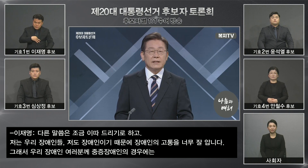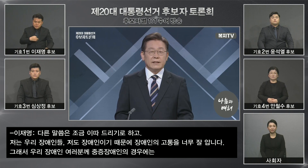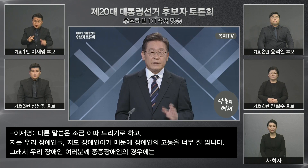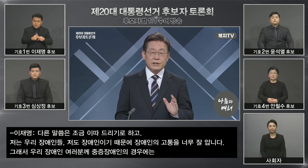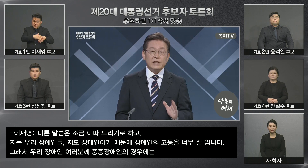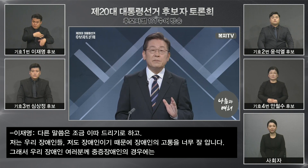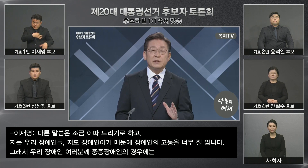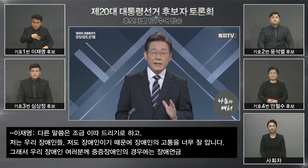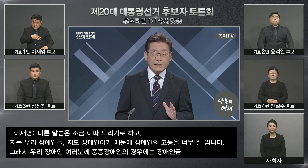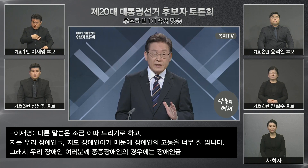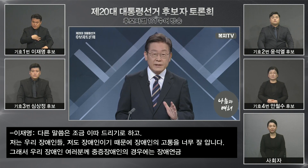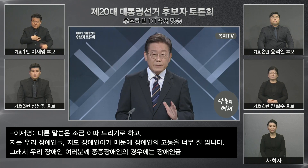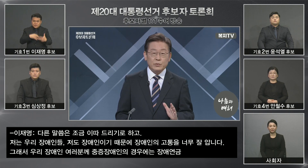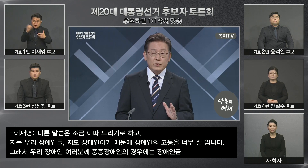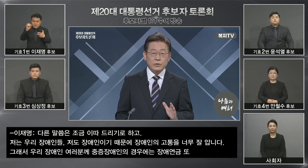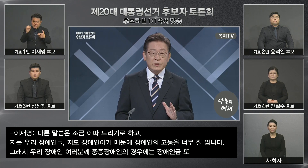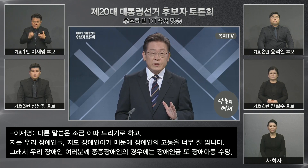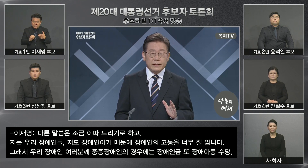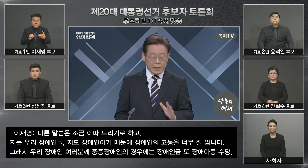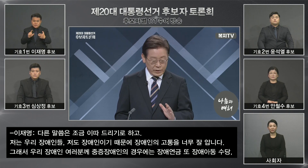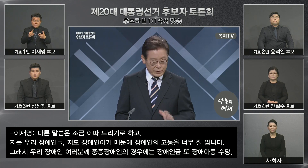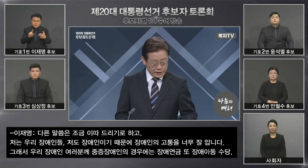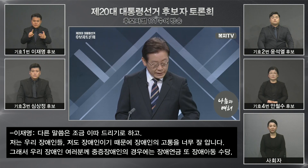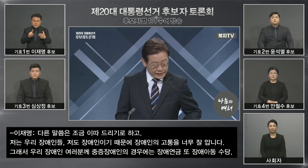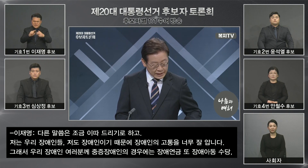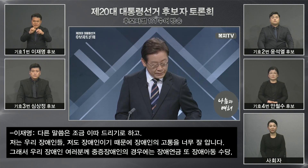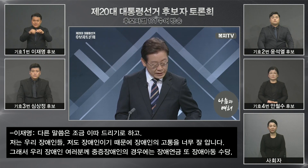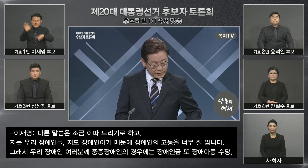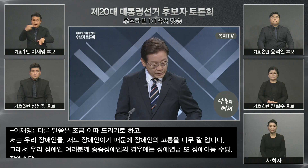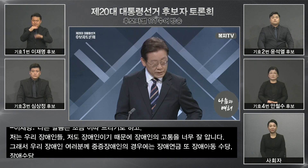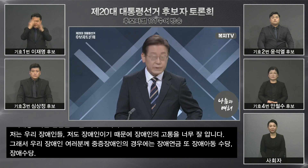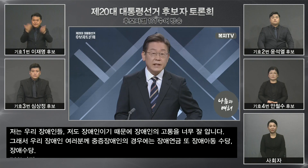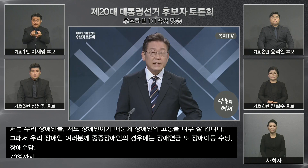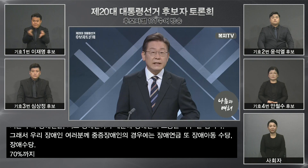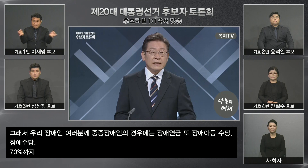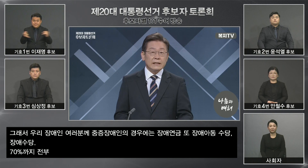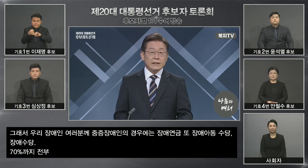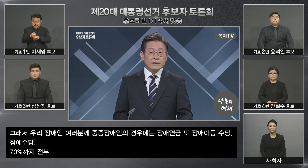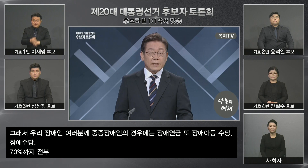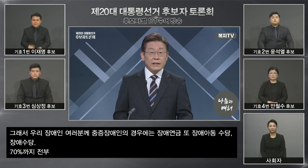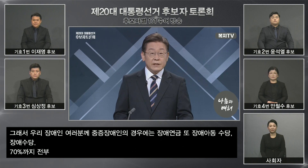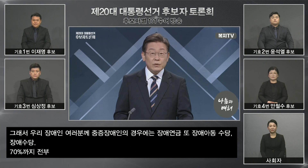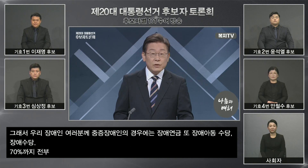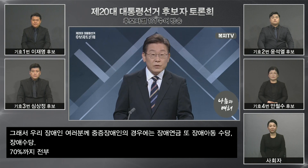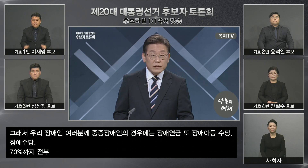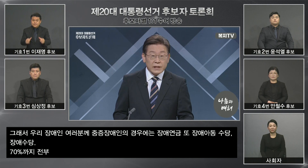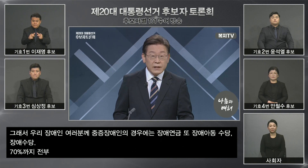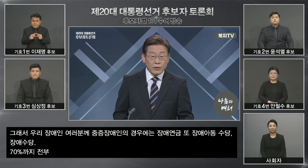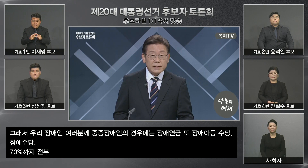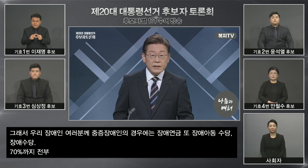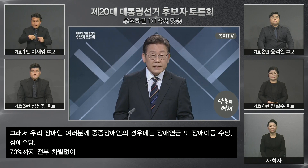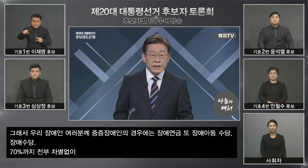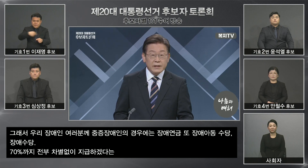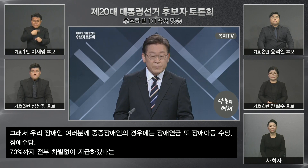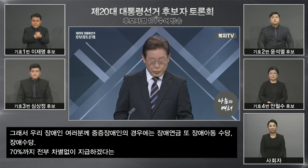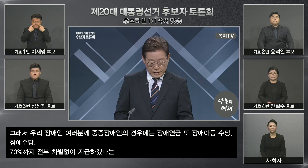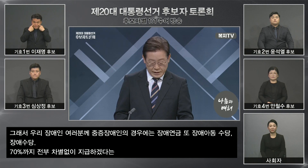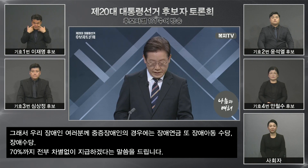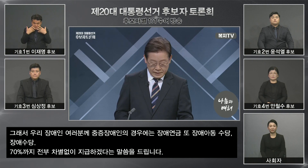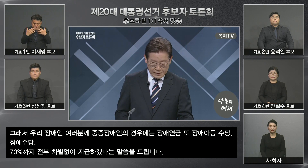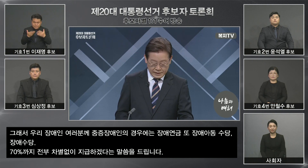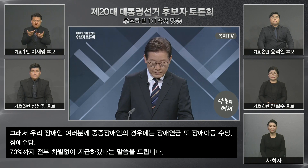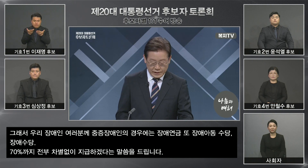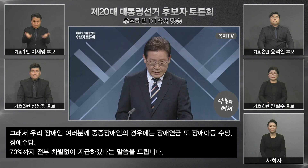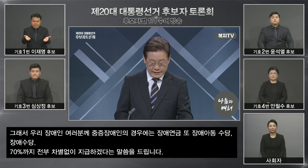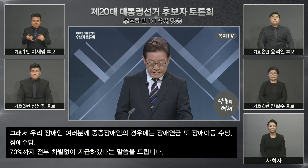장애수당 70%까지 전부 차비로 지급하겠다 이 말씀 드립니다. 장애인 이동권도 제가 확실하게